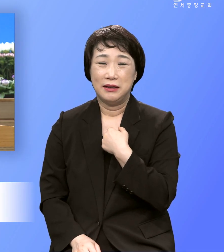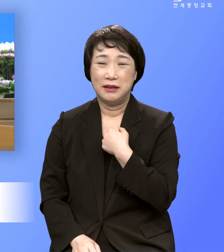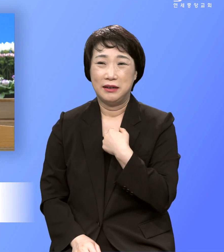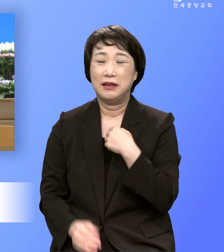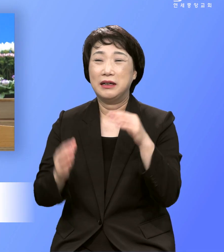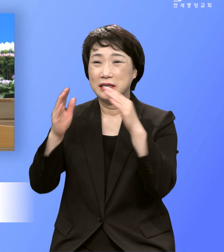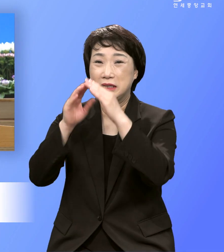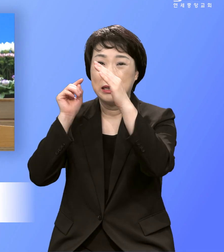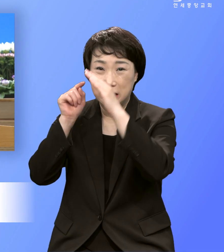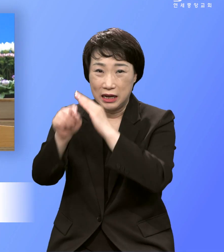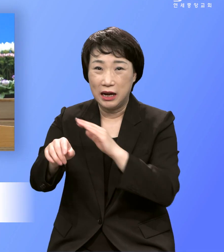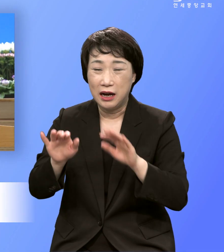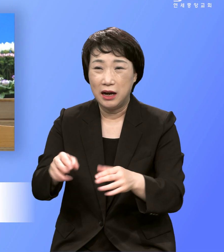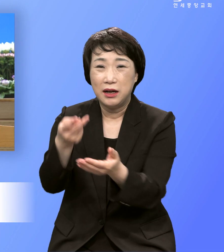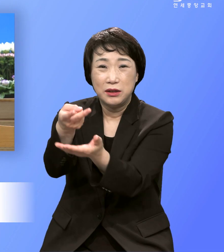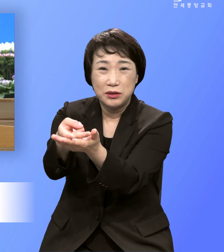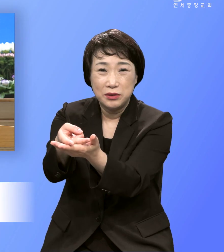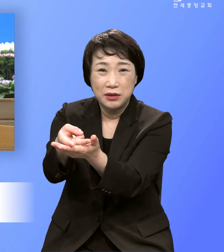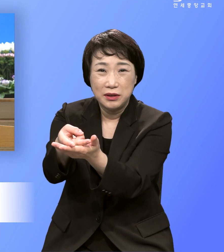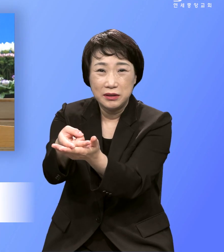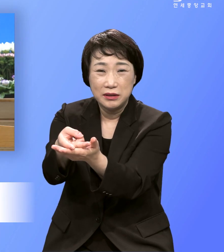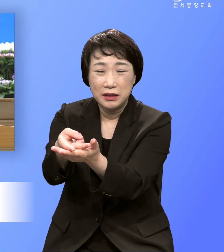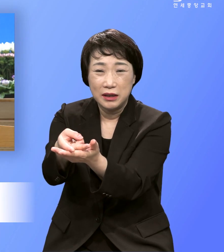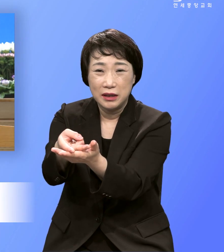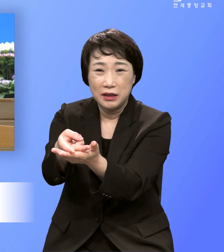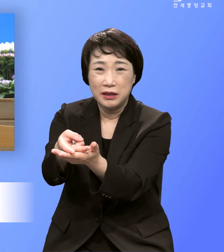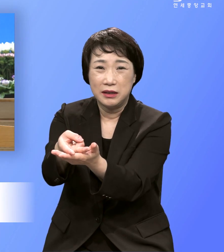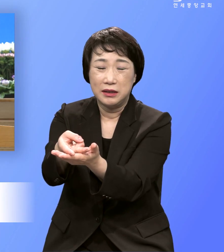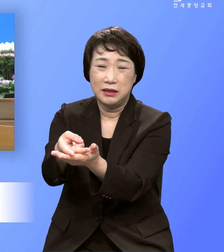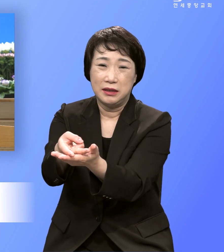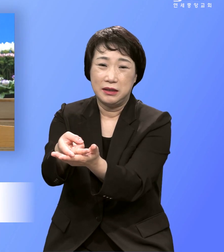그러고 갔더니 누워있는데